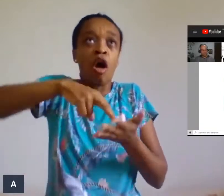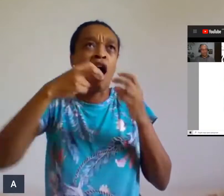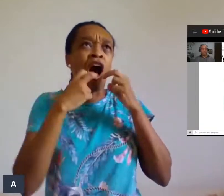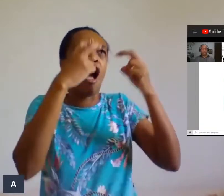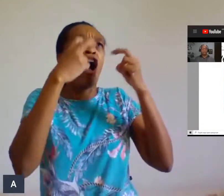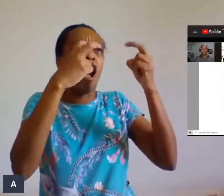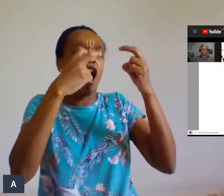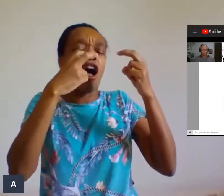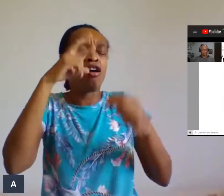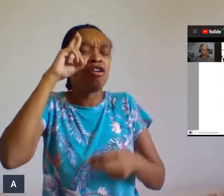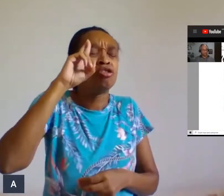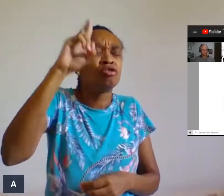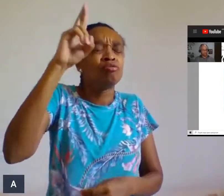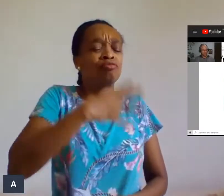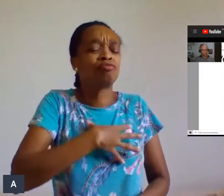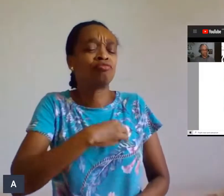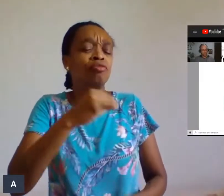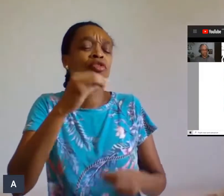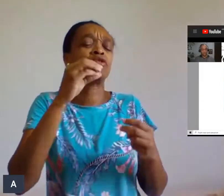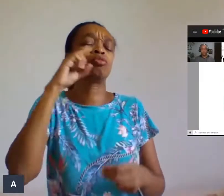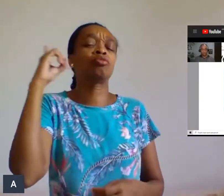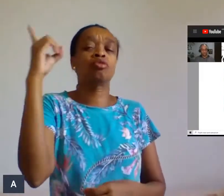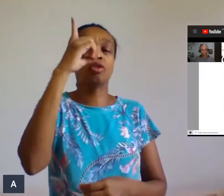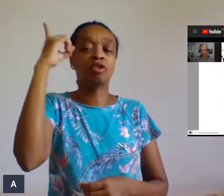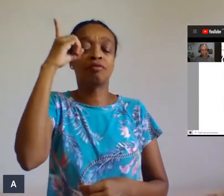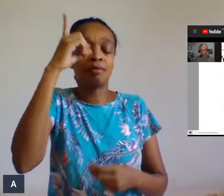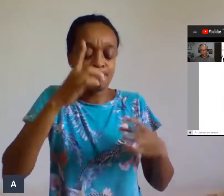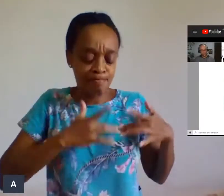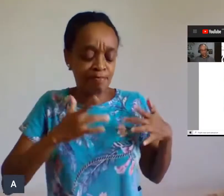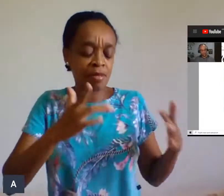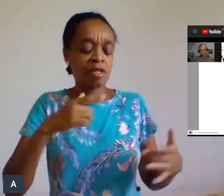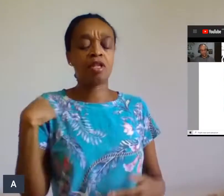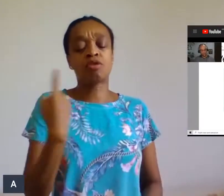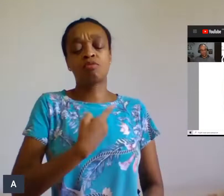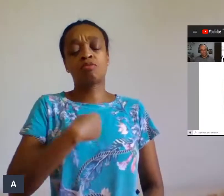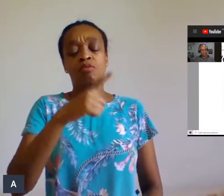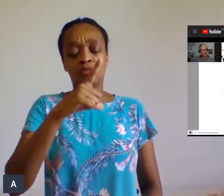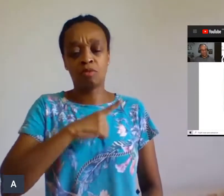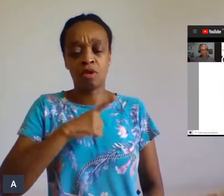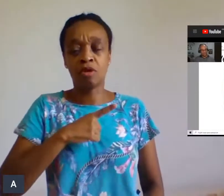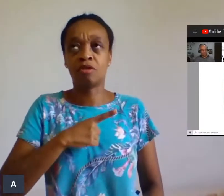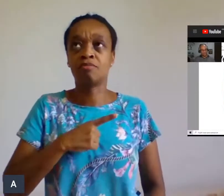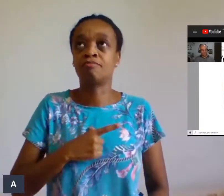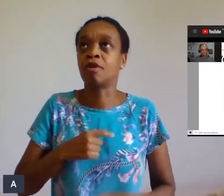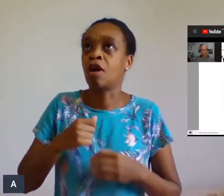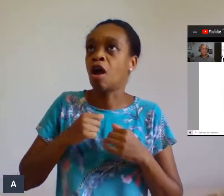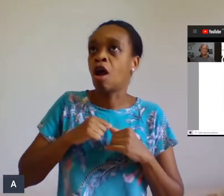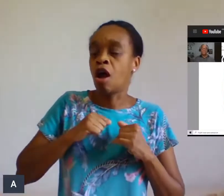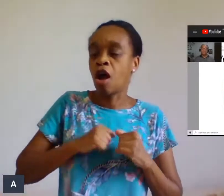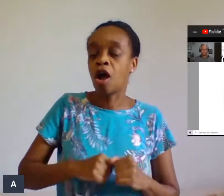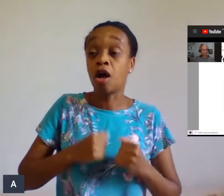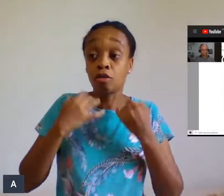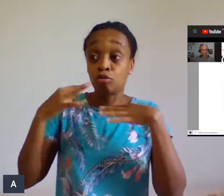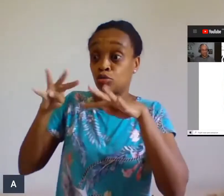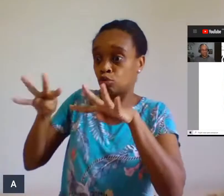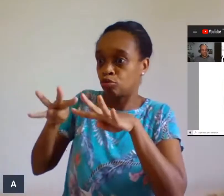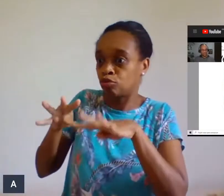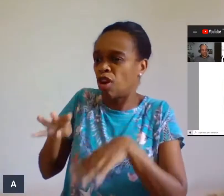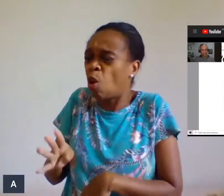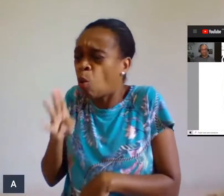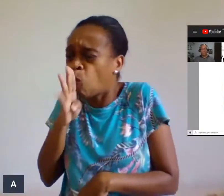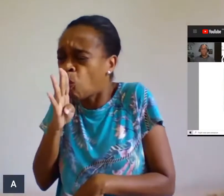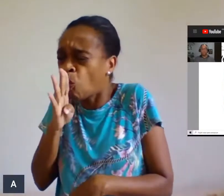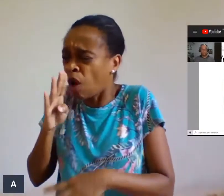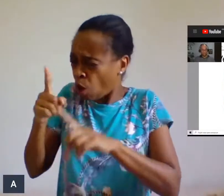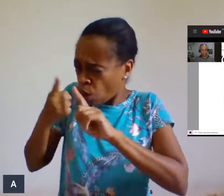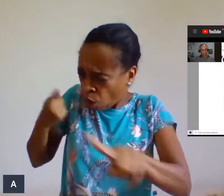Davi, tem compaixão de nós. A multidão repreendeu-os para que se calassem, mas eles gritavam ainda mais